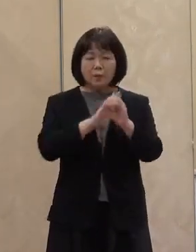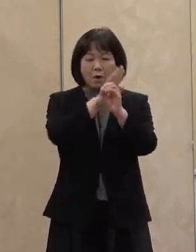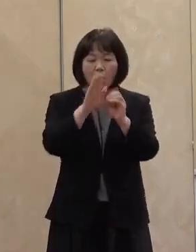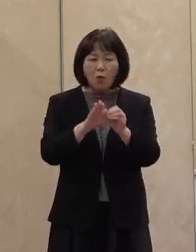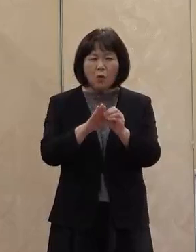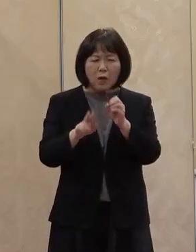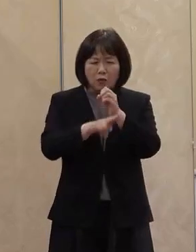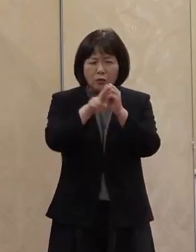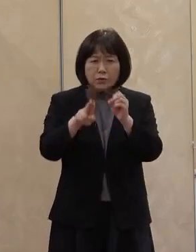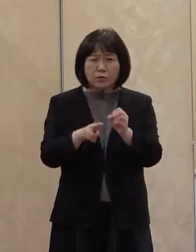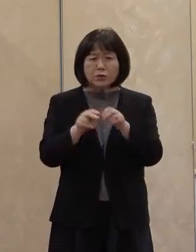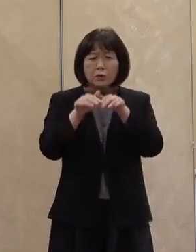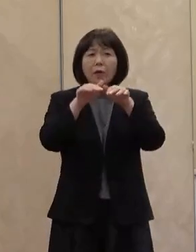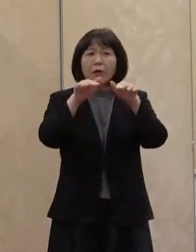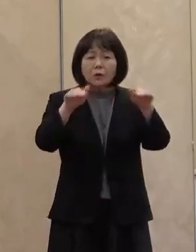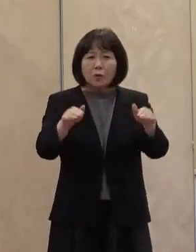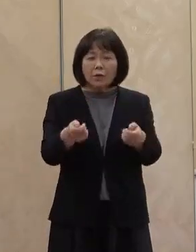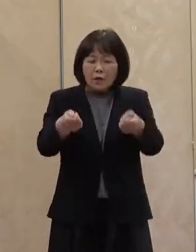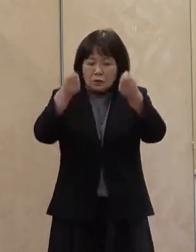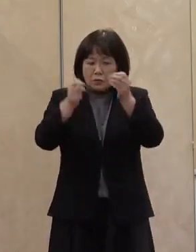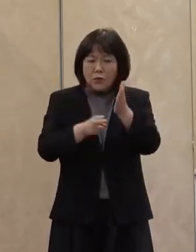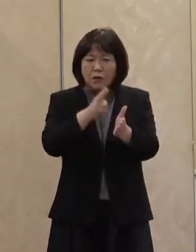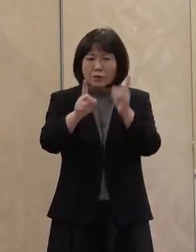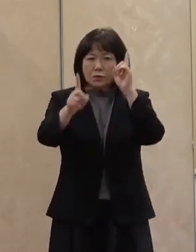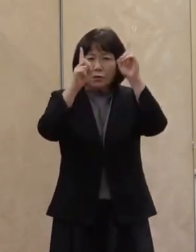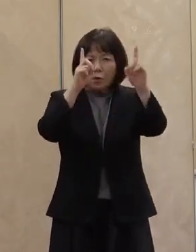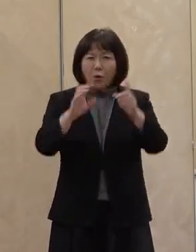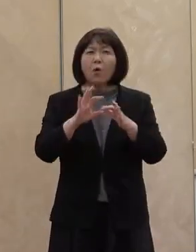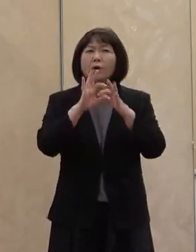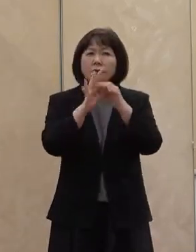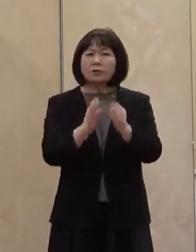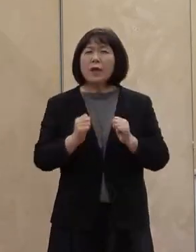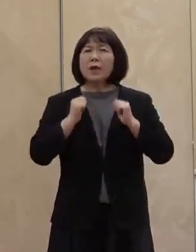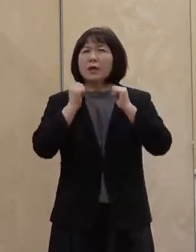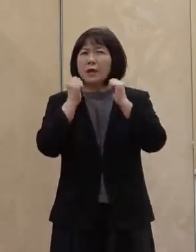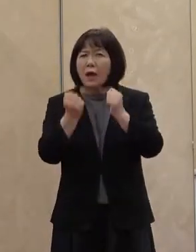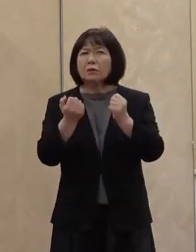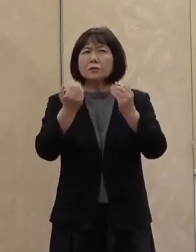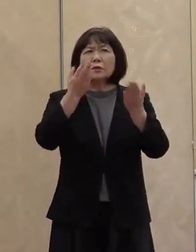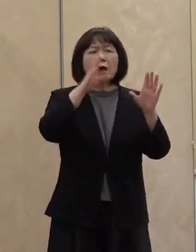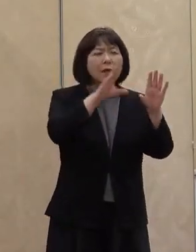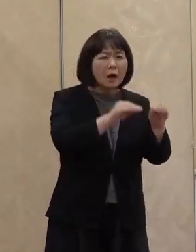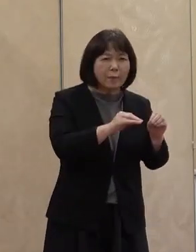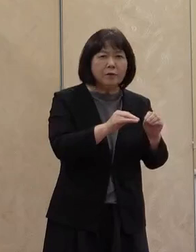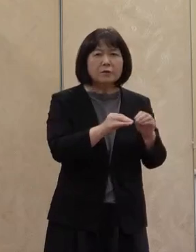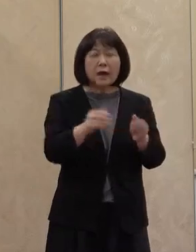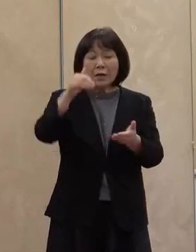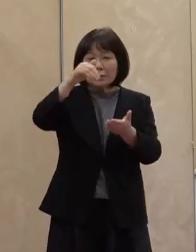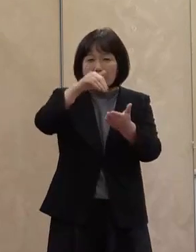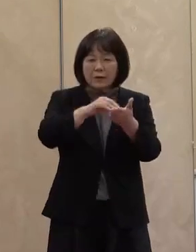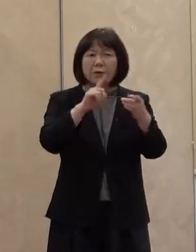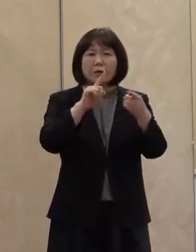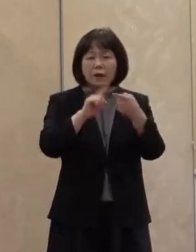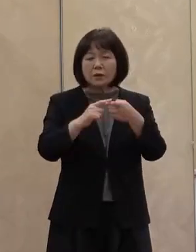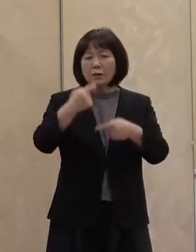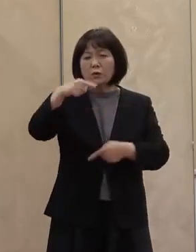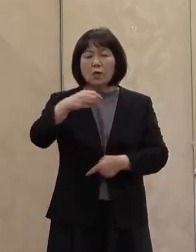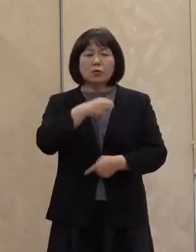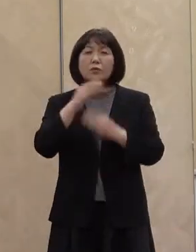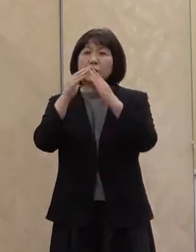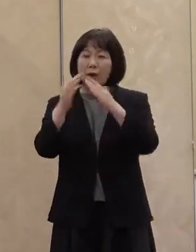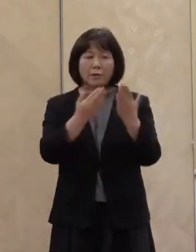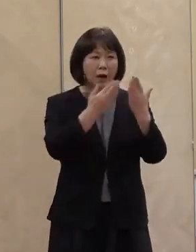で、修学旅行について非常に実施するかどうか、これは 最終的な教育委員会であったり学校で決めていき